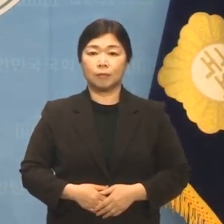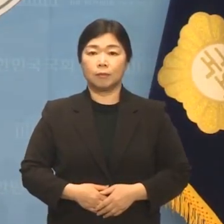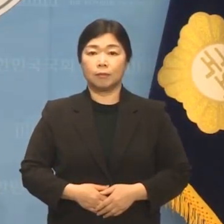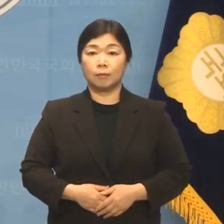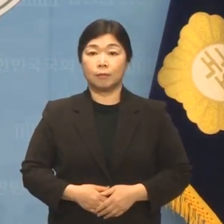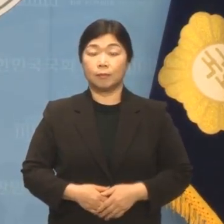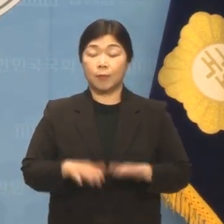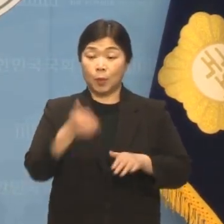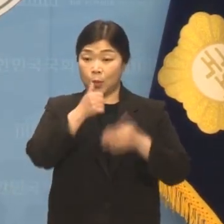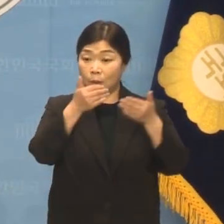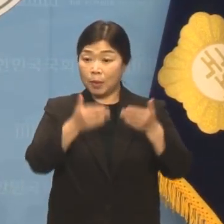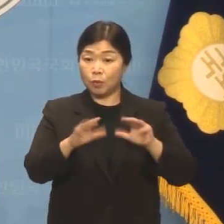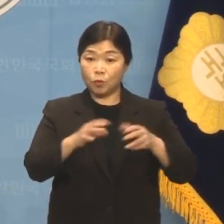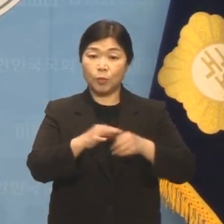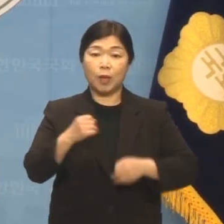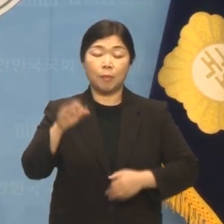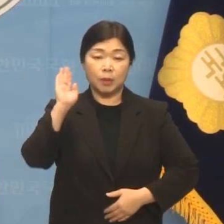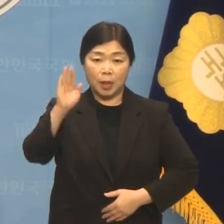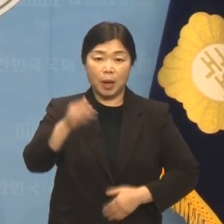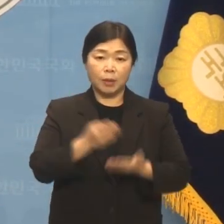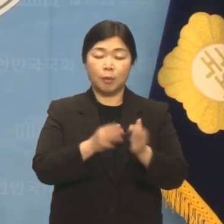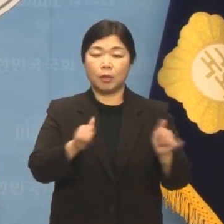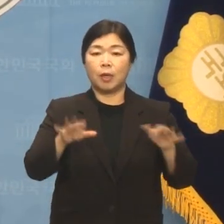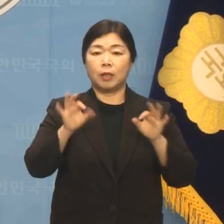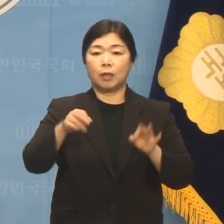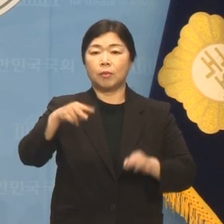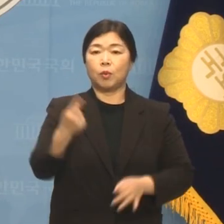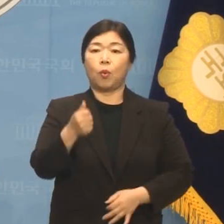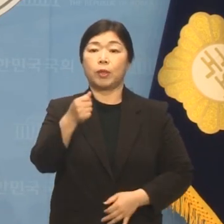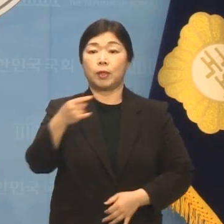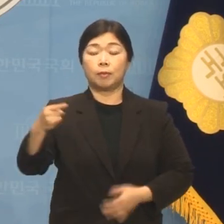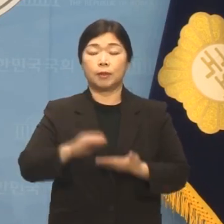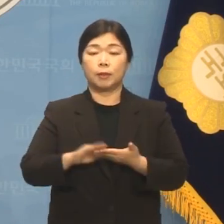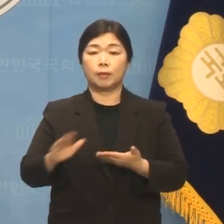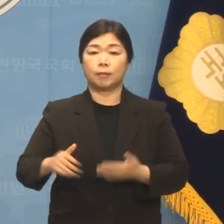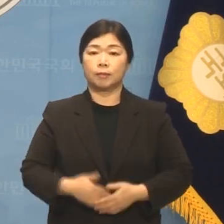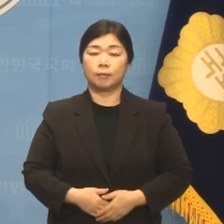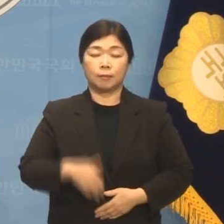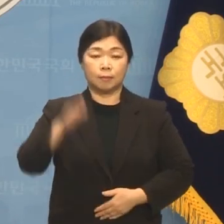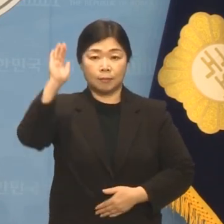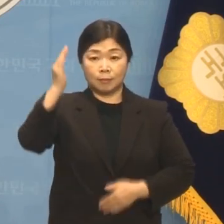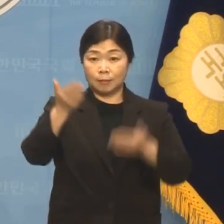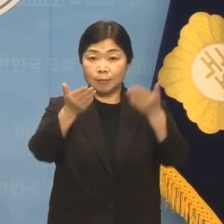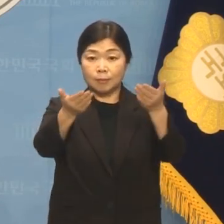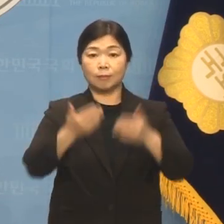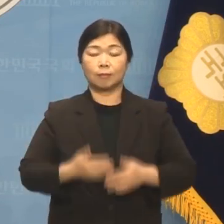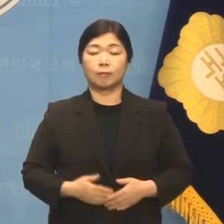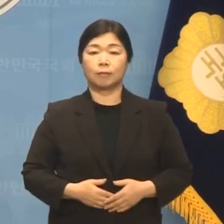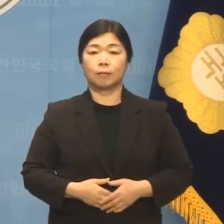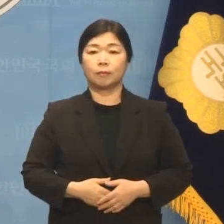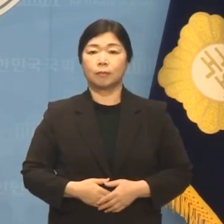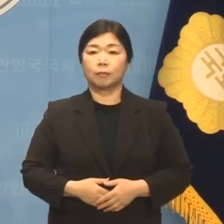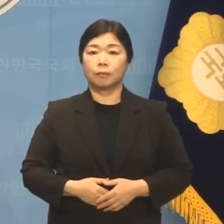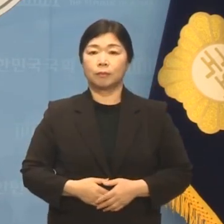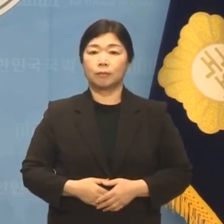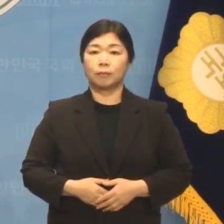네, 방금 소개받은 국민의 미래 대변인 김소희입니다. 브리핑 시작하도록 하겠습니다.